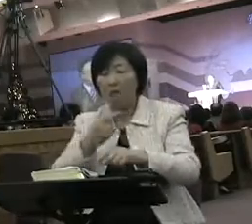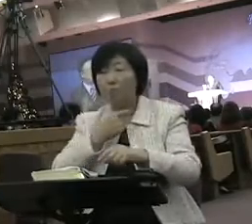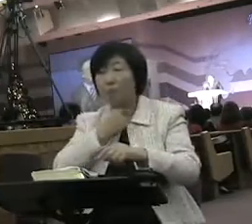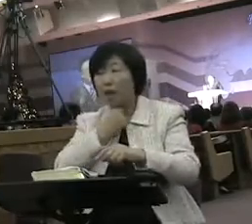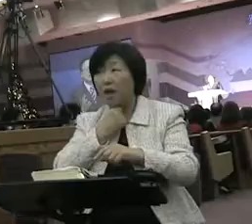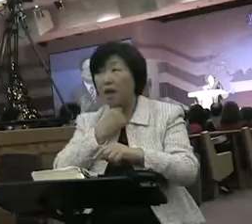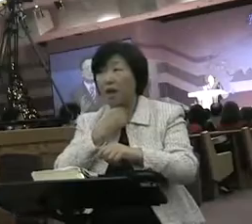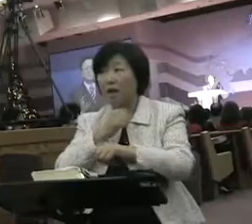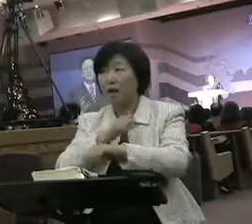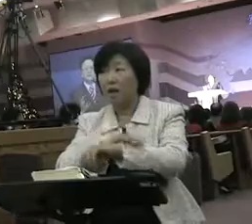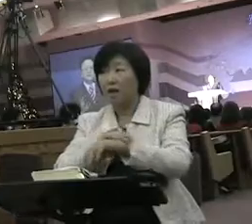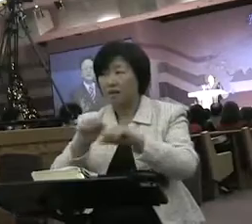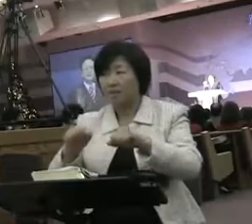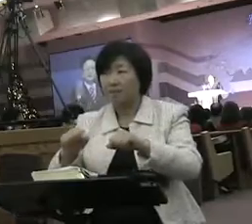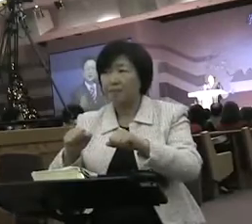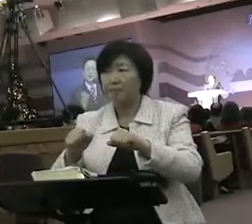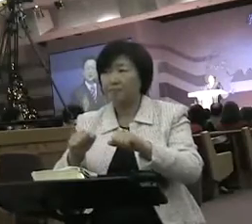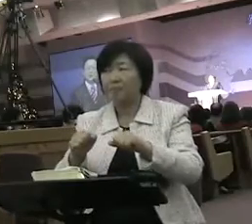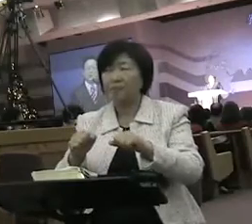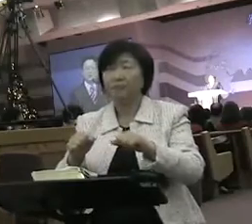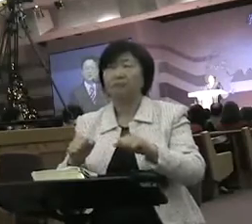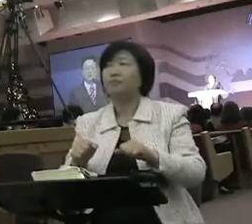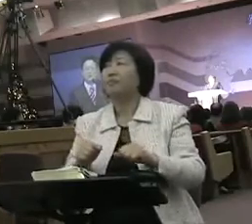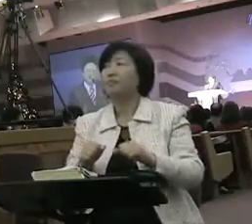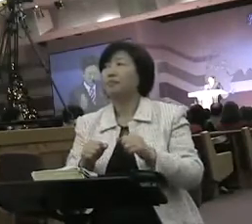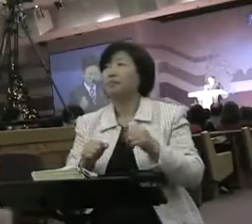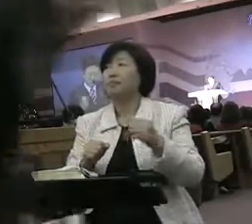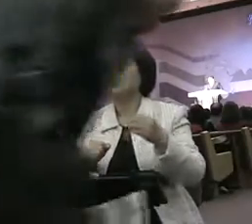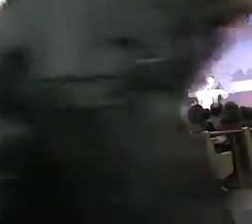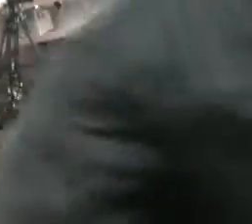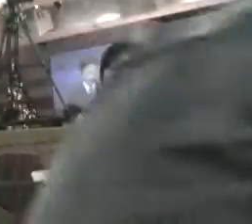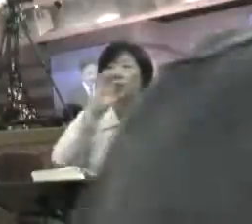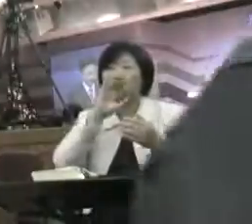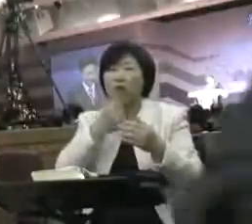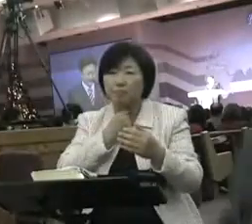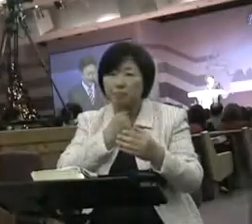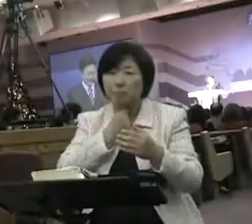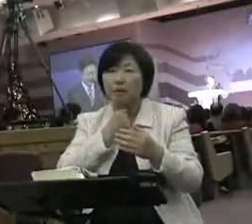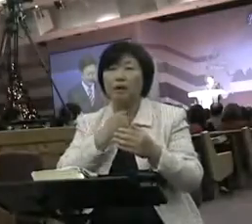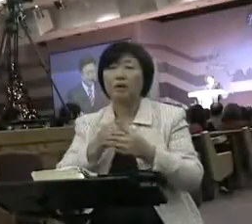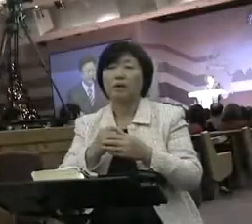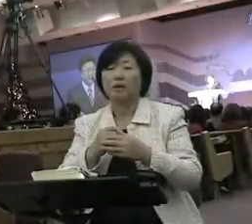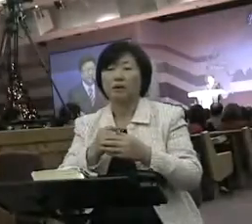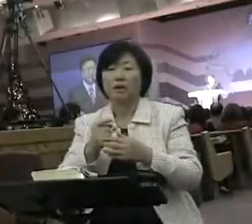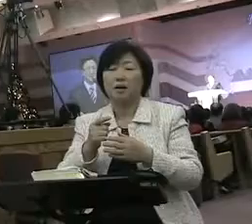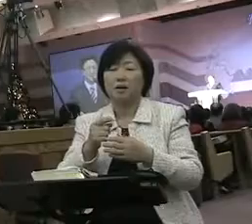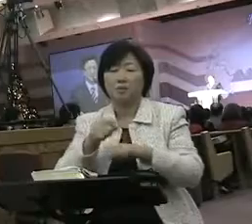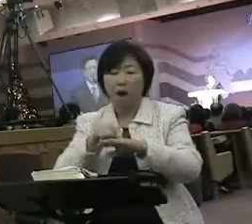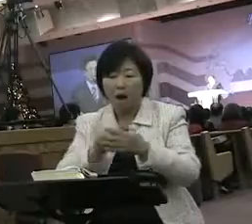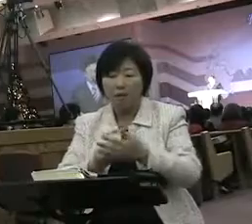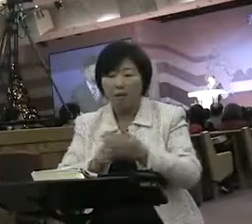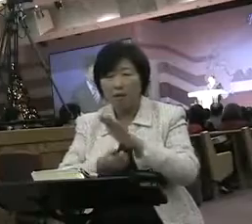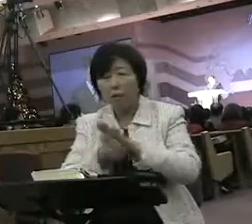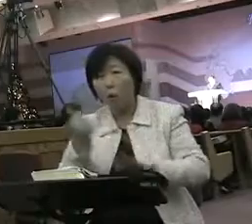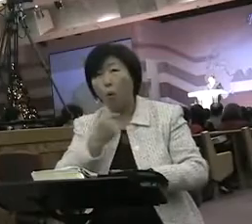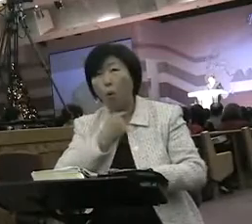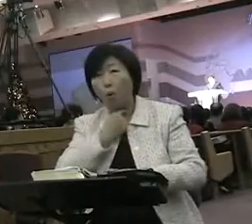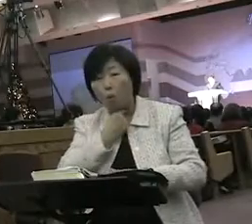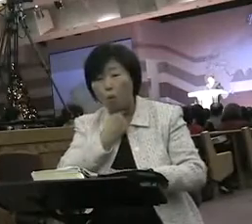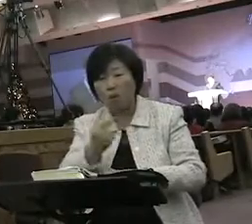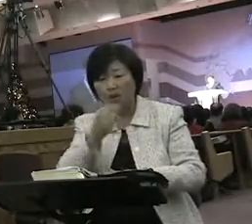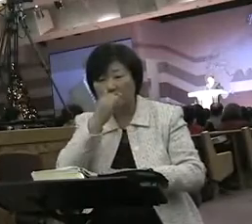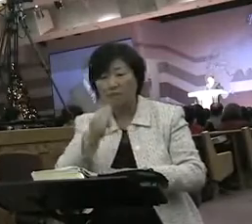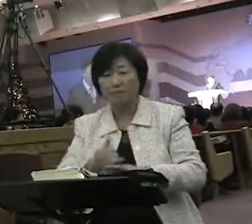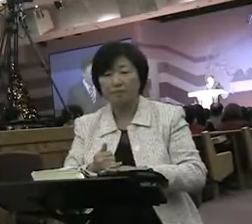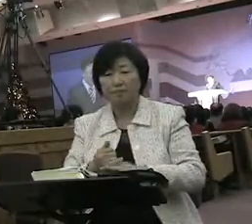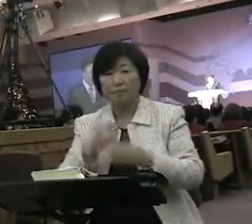이 다섯 가지만큼은 좀 제대로 훈련하고 싶다, 이런 마음의 소원이 있습니다.